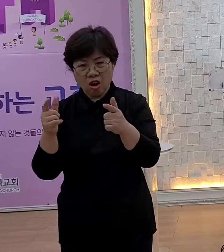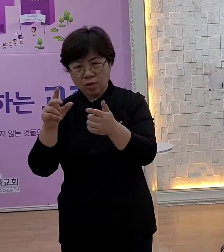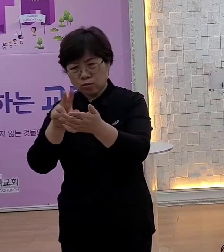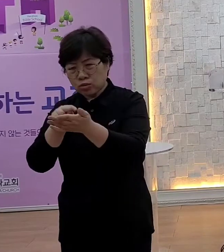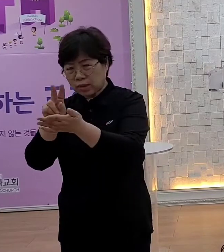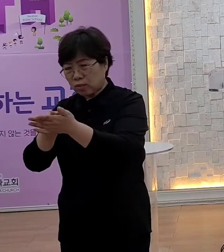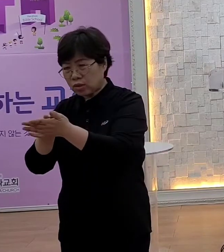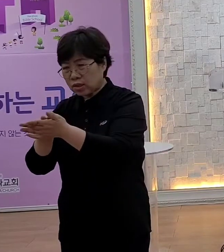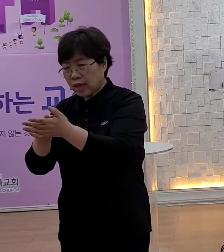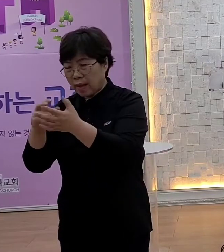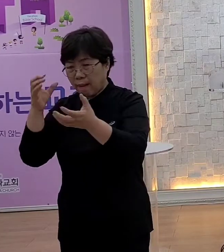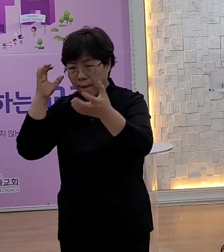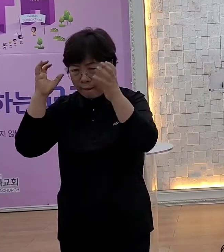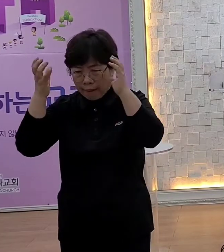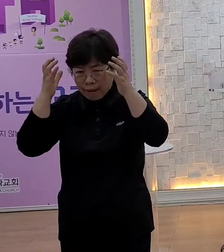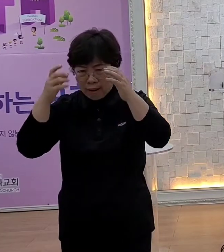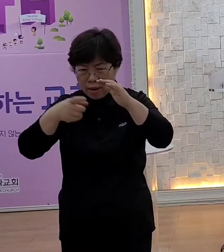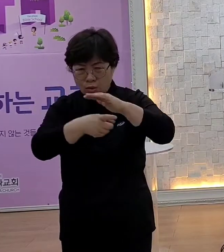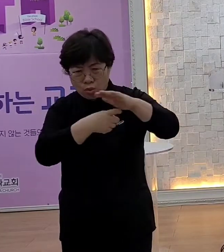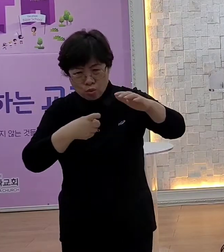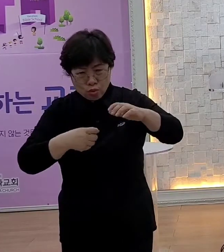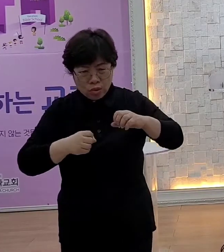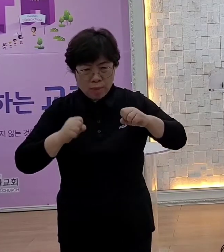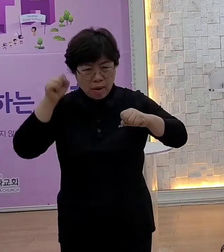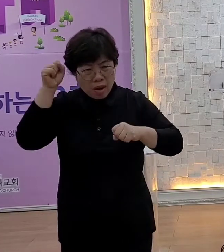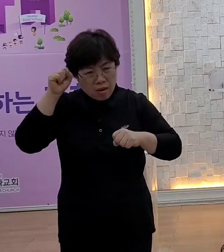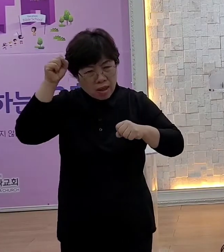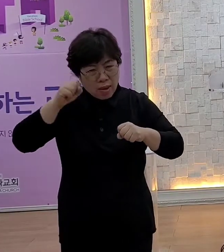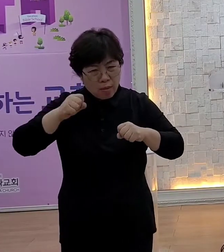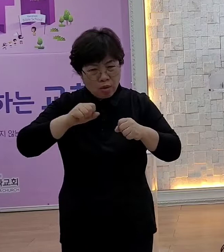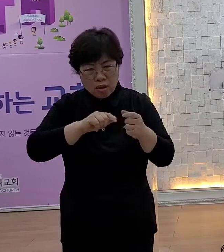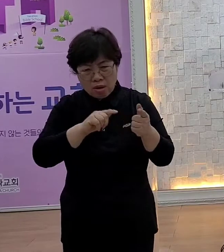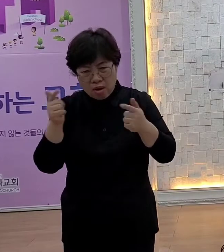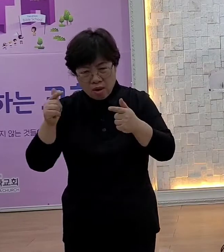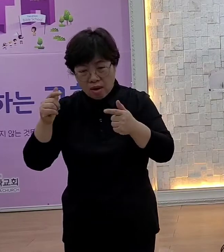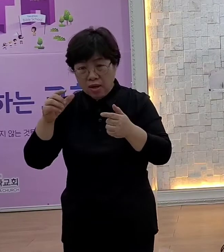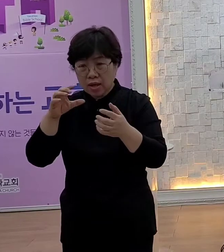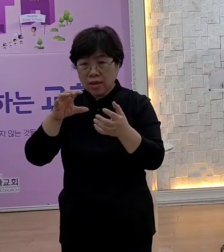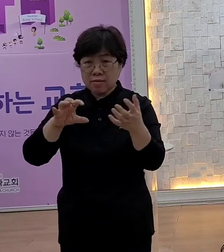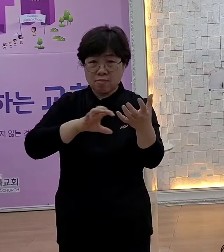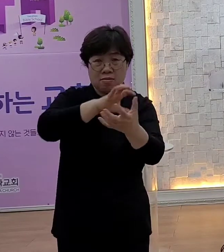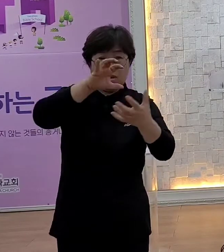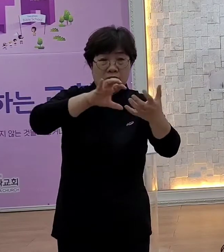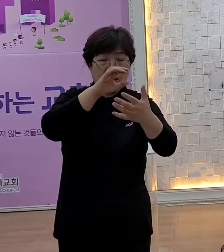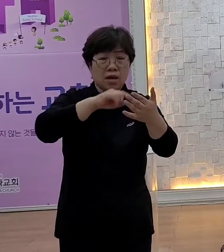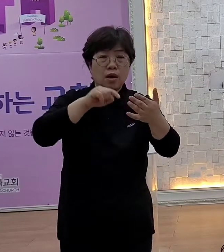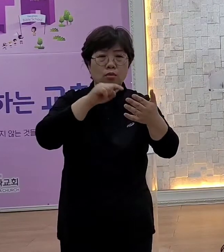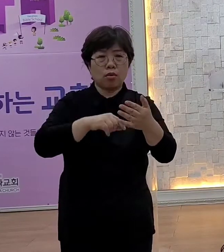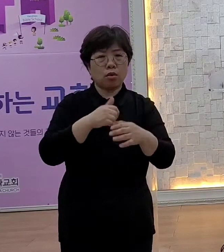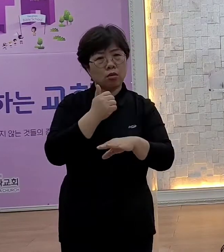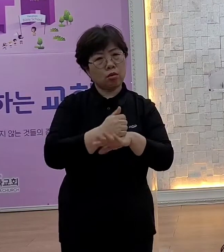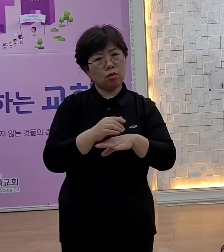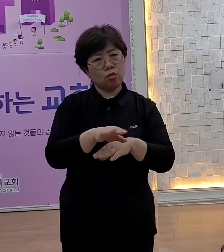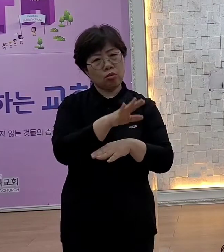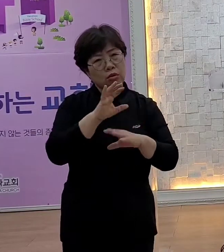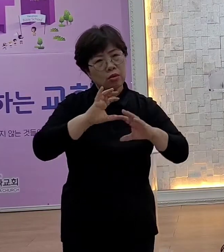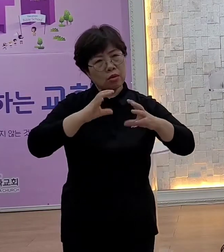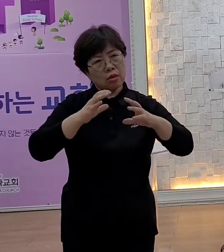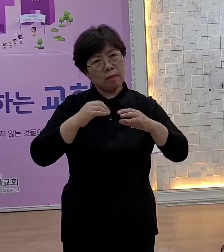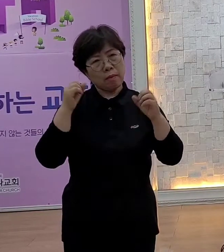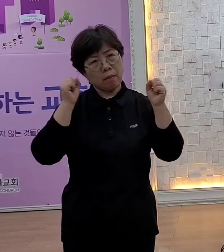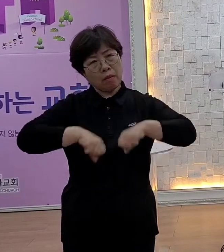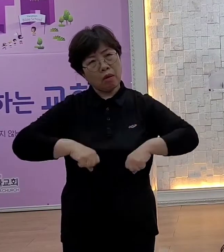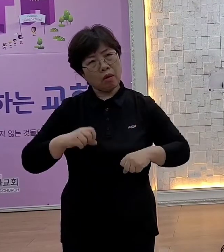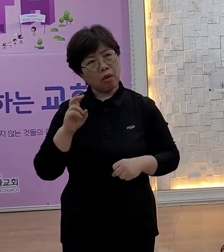역병이 오고 막 밀란이 일어나고 막 데모가 일어나고 막 난리가 나니까 이러다가 우리나라 어쩌면 나중에 더